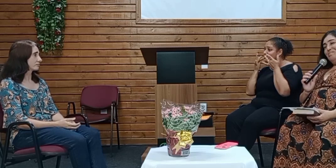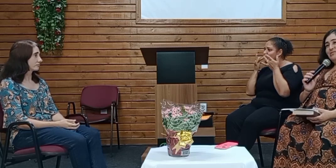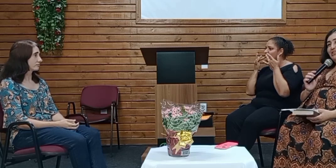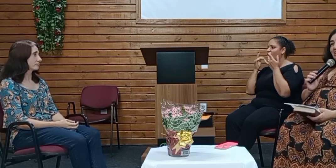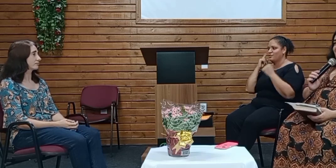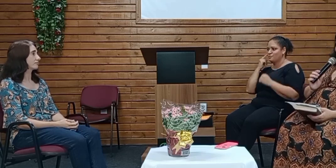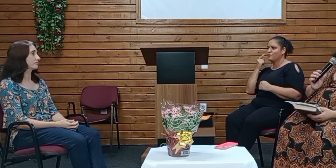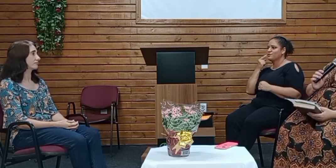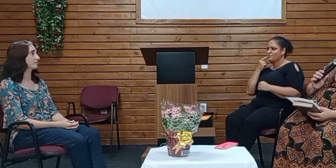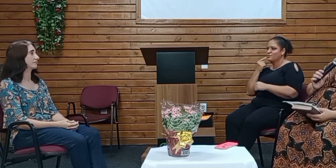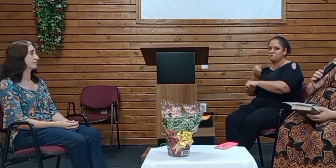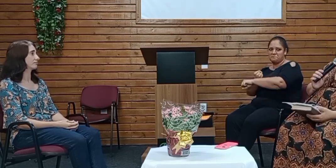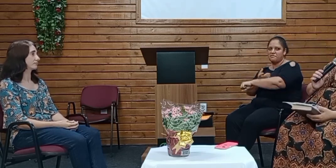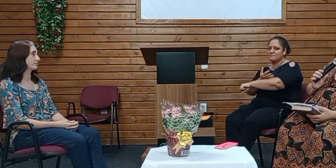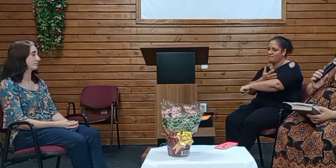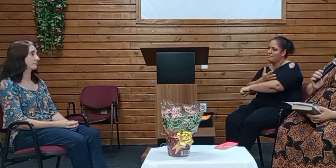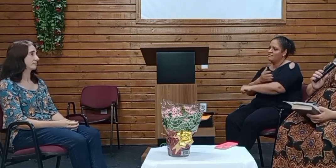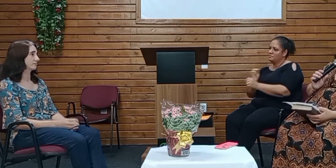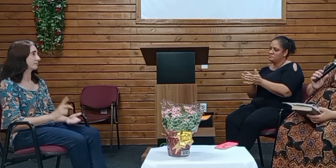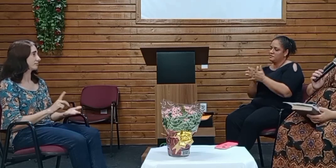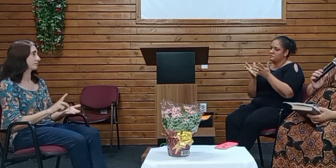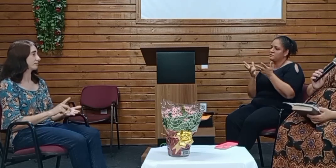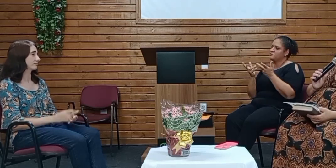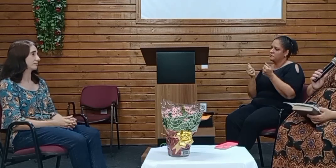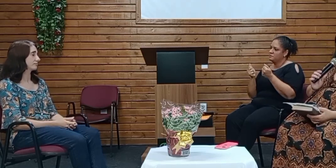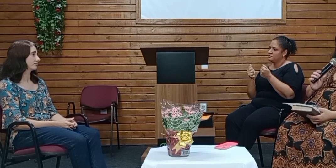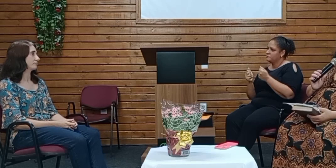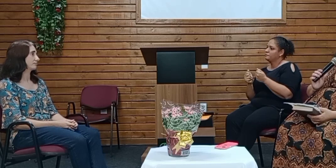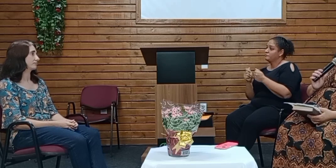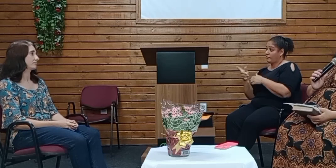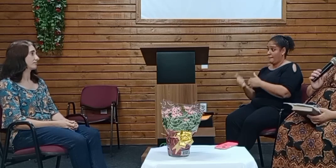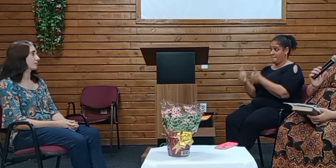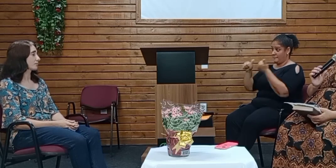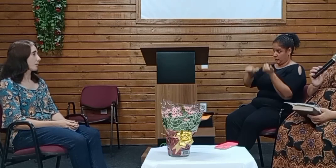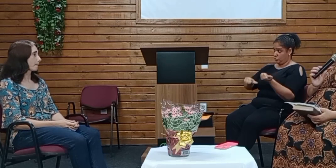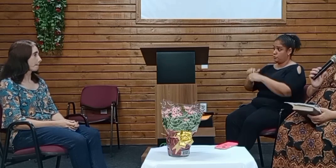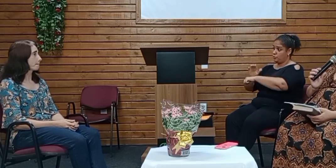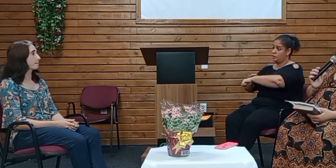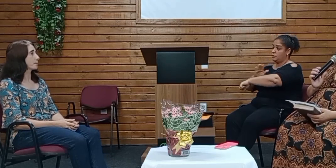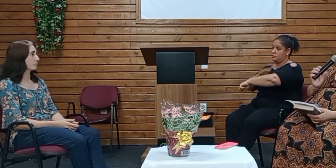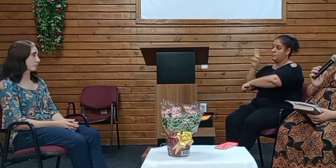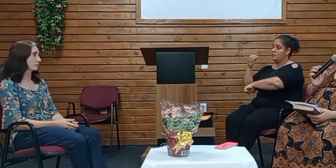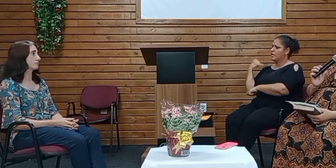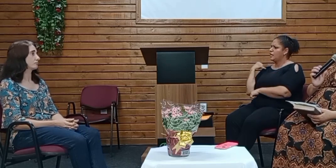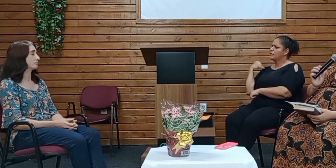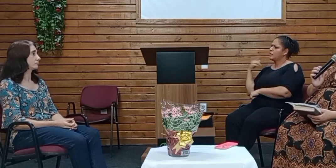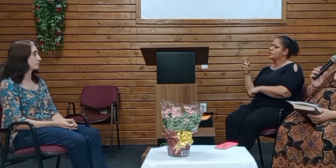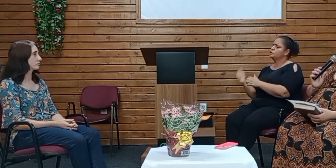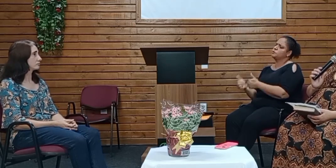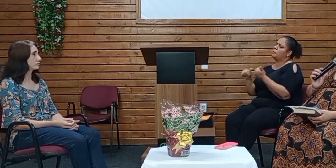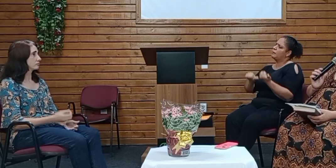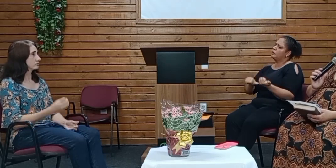É emocionante, né? Maravilhoso. Aí se batizou na Assembleia. Que idade tu tinha quando te